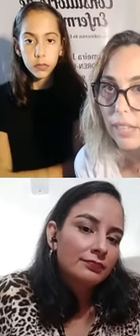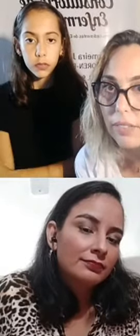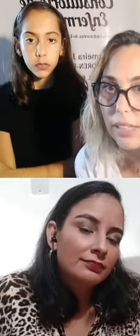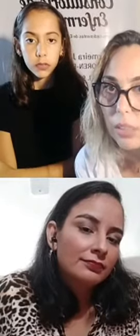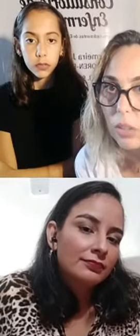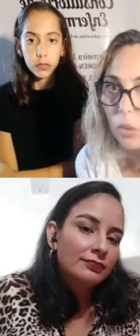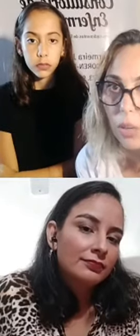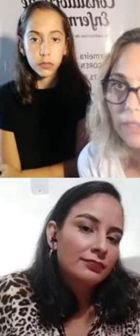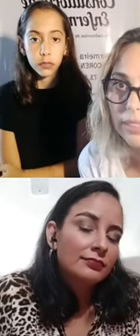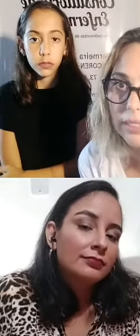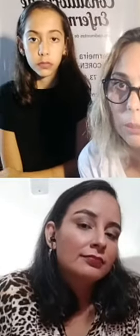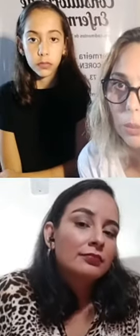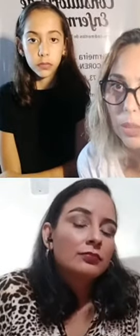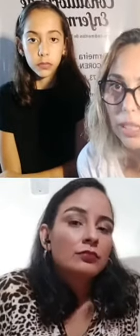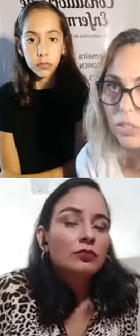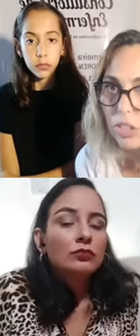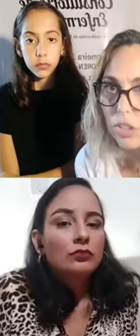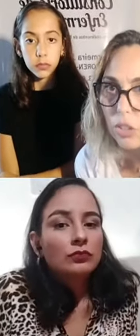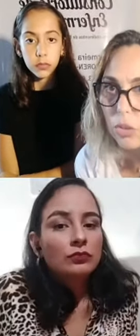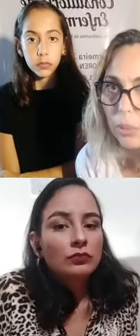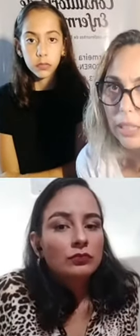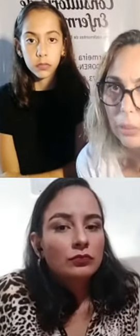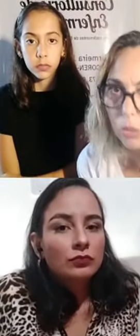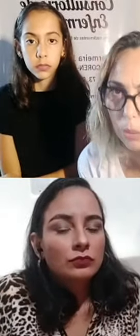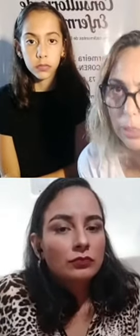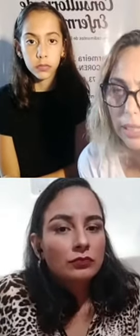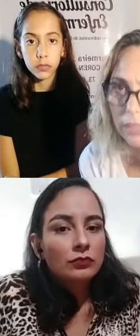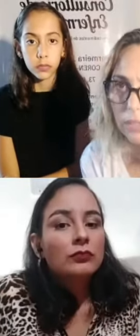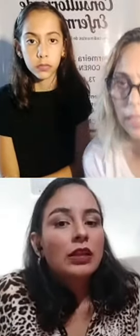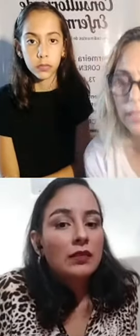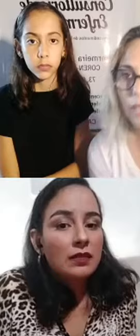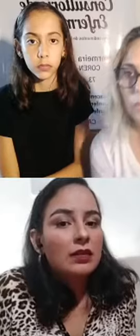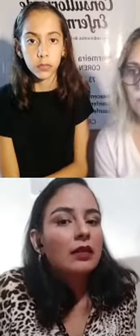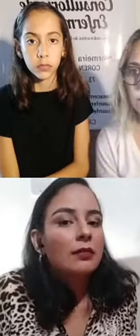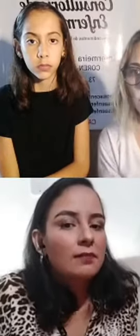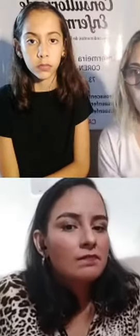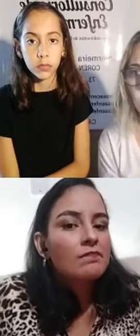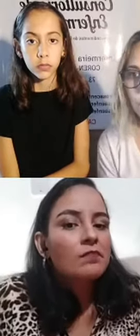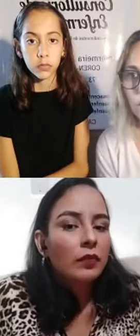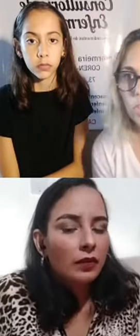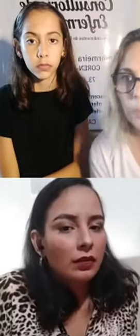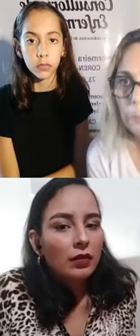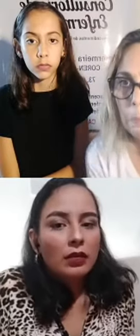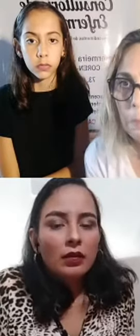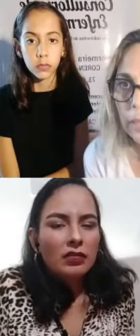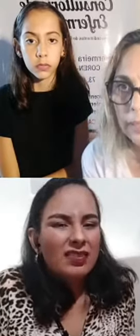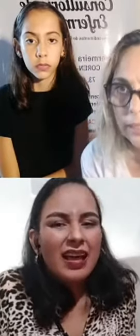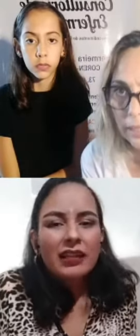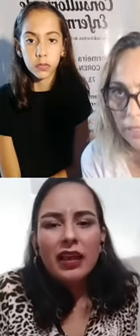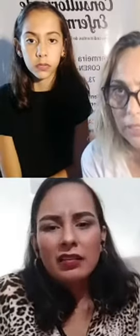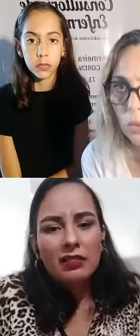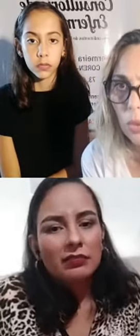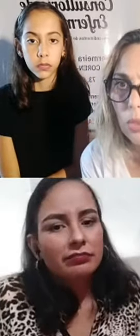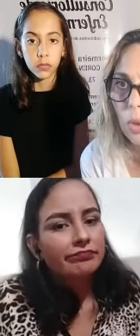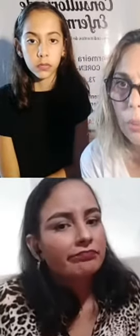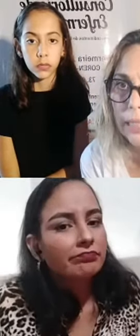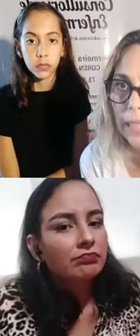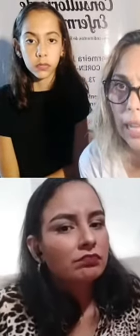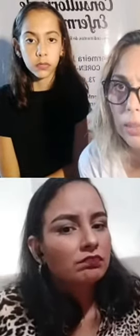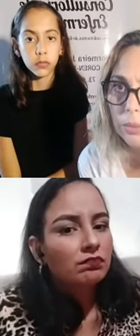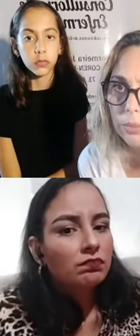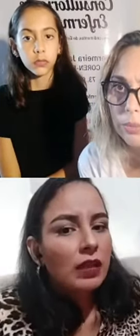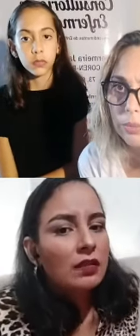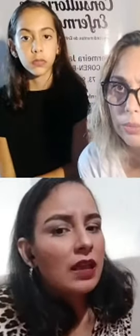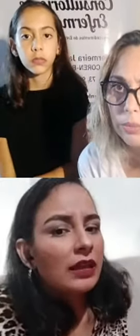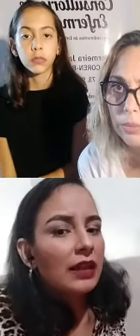a evasão escolar vai ser muito grande? Acho que nós comentamos sobre isso, né, Darluce, anteriormente. Certeza. Um novo